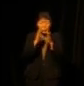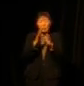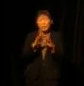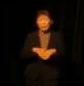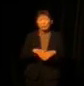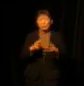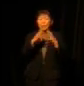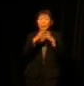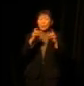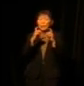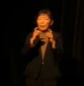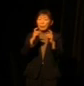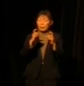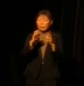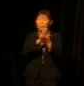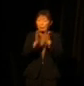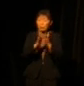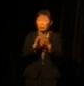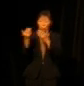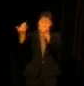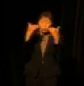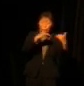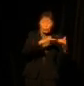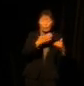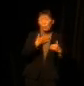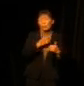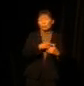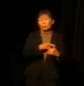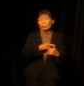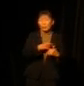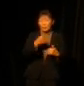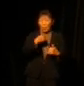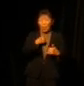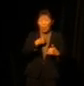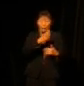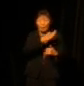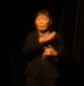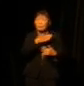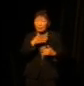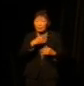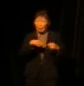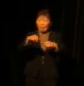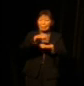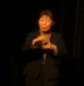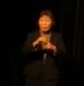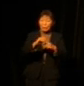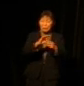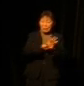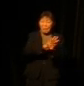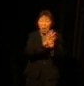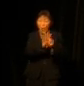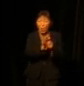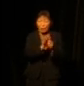よ、いいですってか、津波と地震で岩手県の人ですよ、私は放射能があってね、住んでる人がね、避